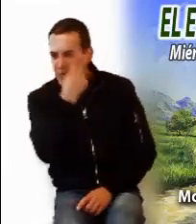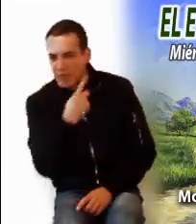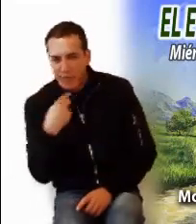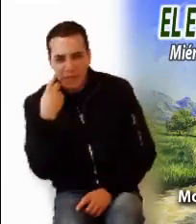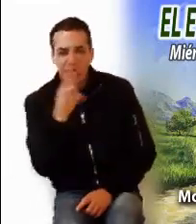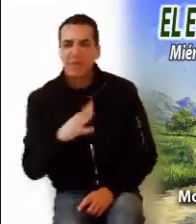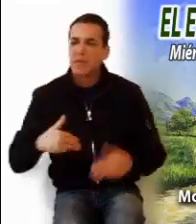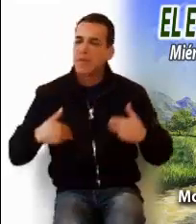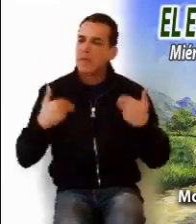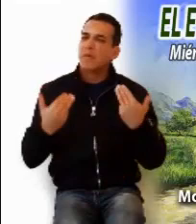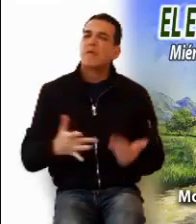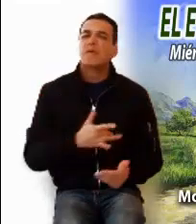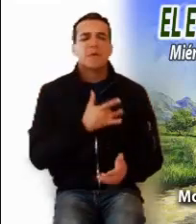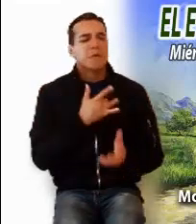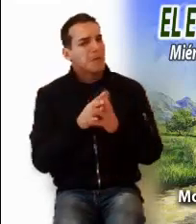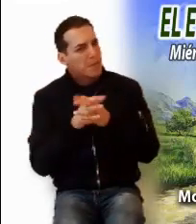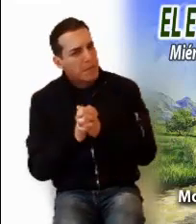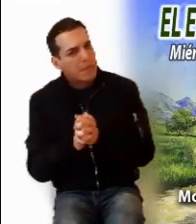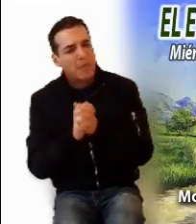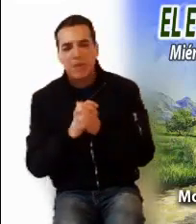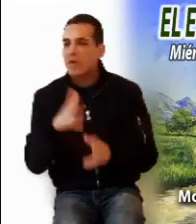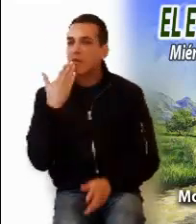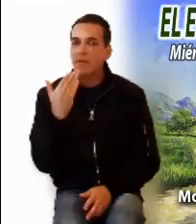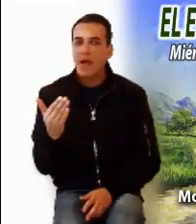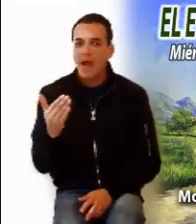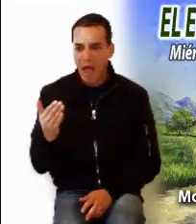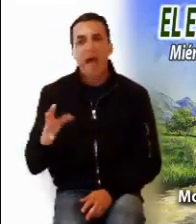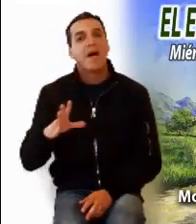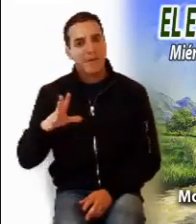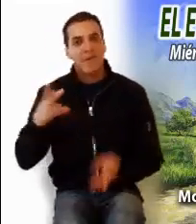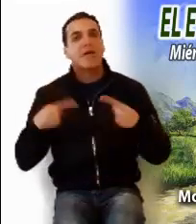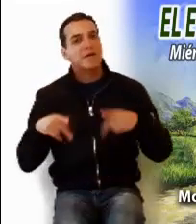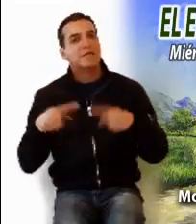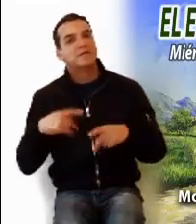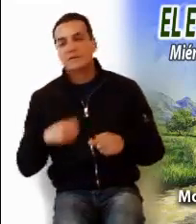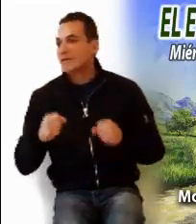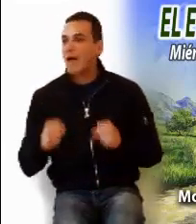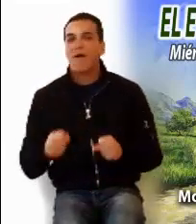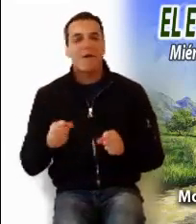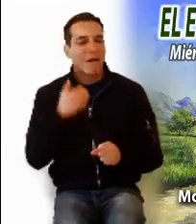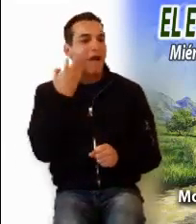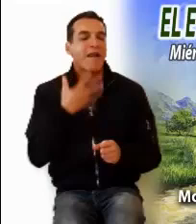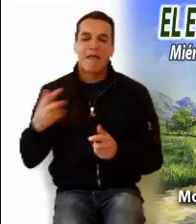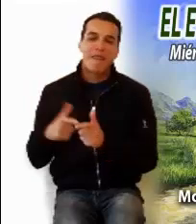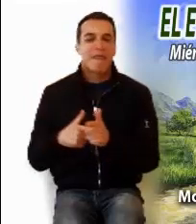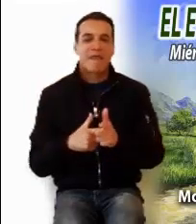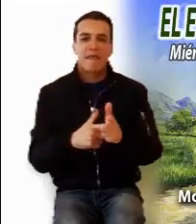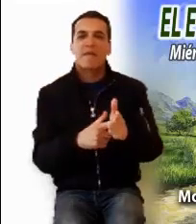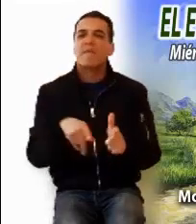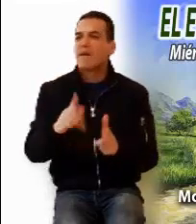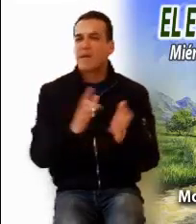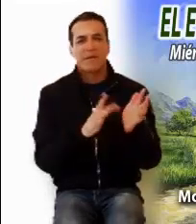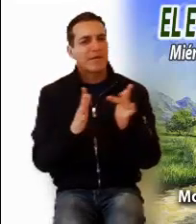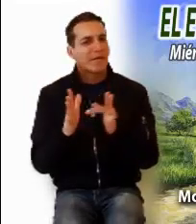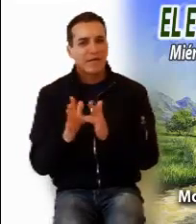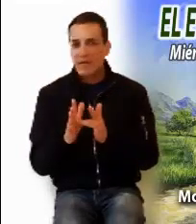misericordioso y compasivo, no faltaría quien se entusiasmara para querer seguirlo. Pero Jesús es muy claro y